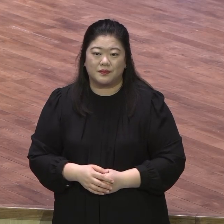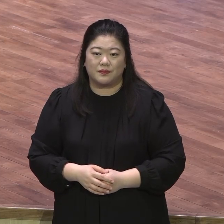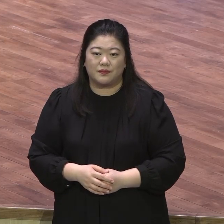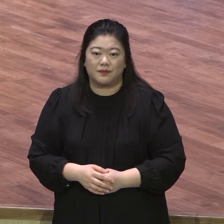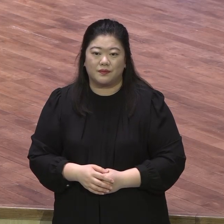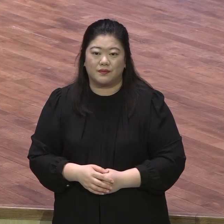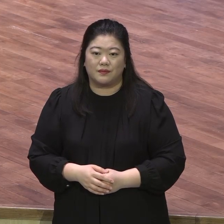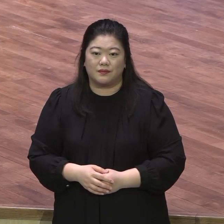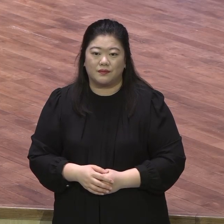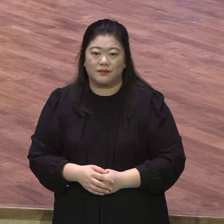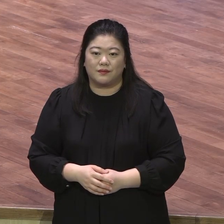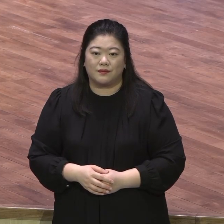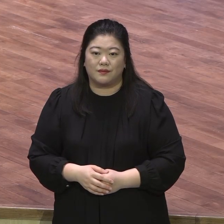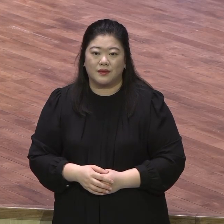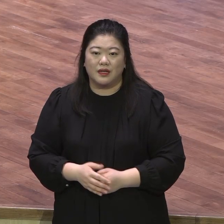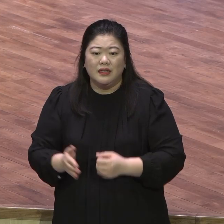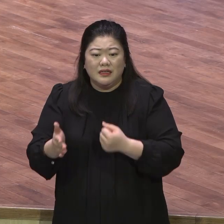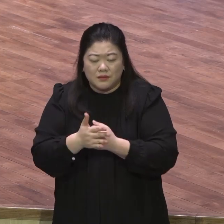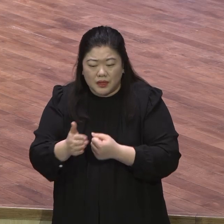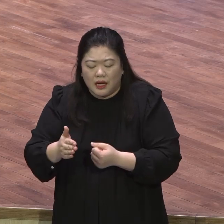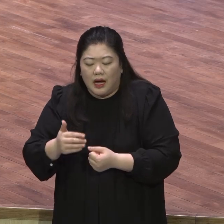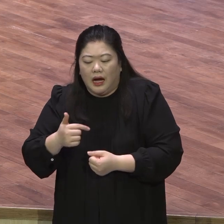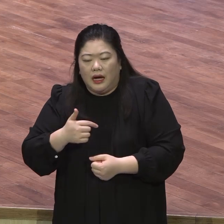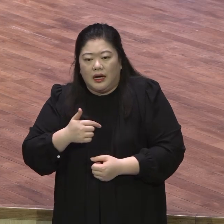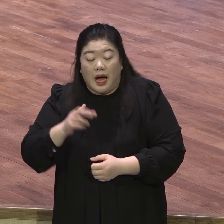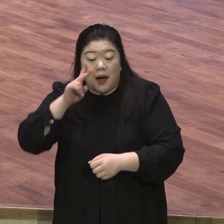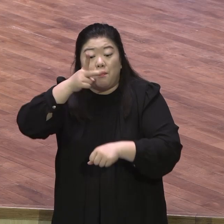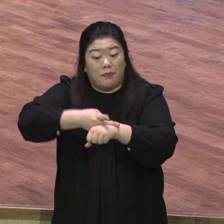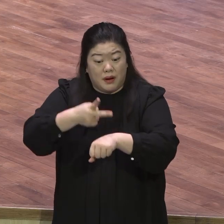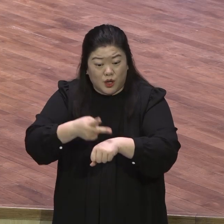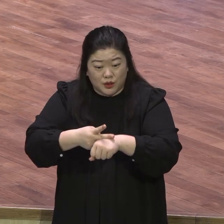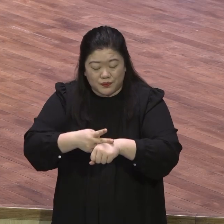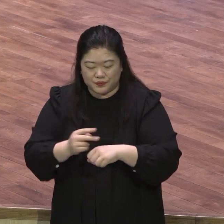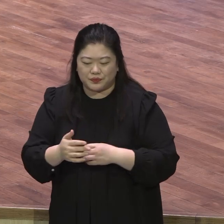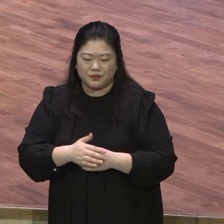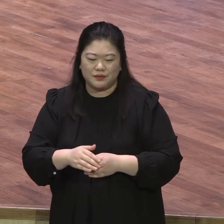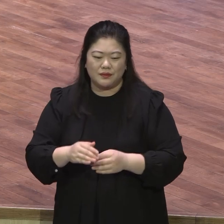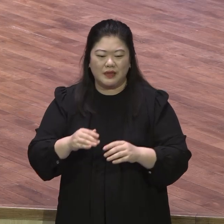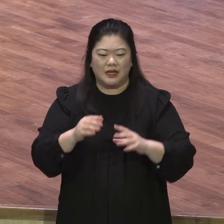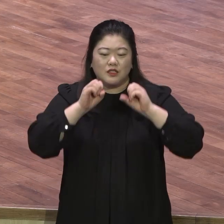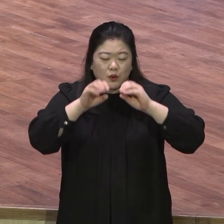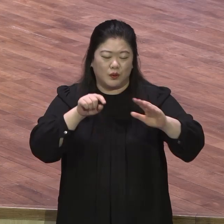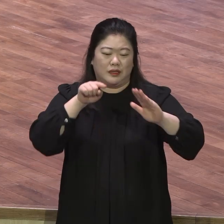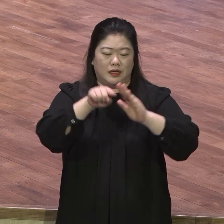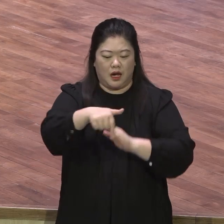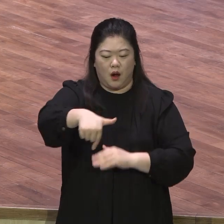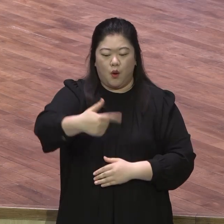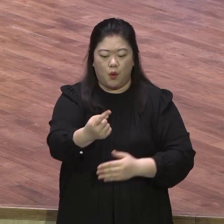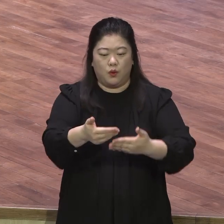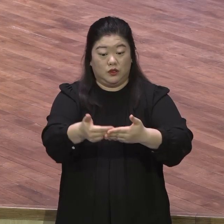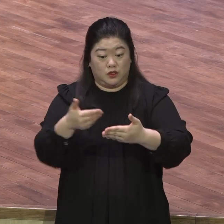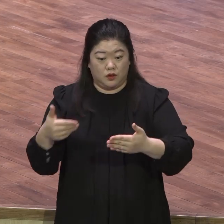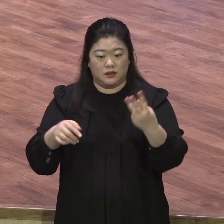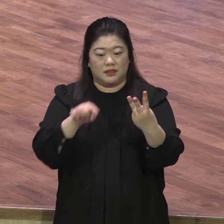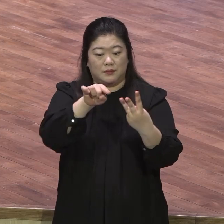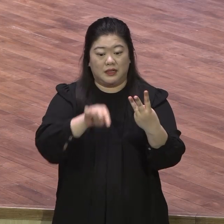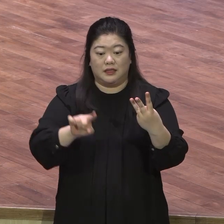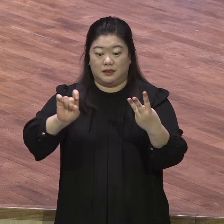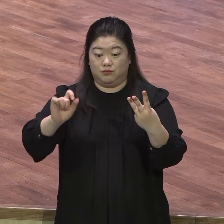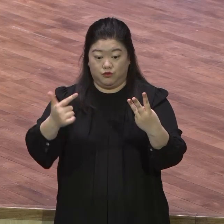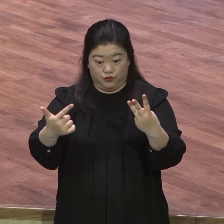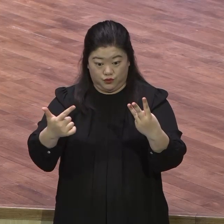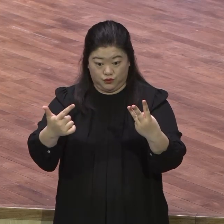있는지 너무 답답해가지고 바울이 이런 말을 했어요. 곤두서 3장 16절에 반문을